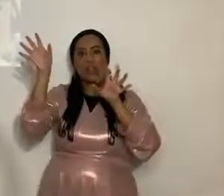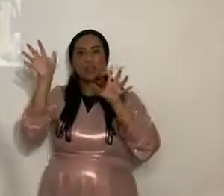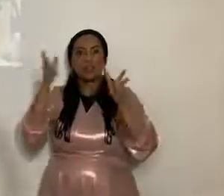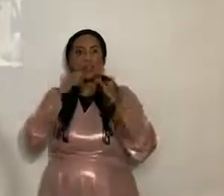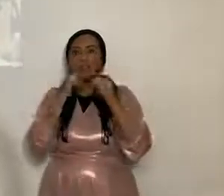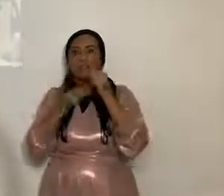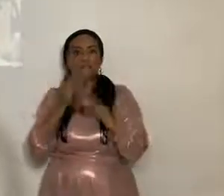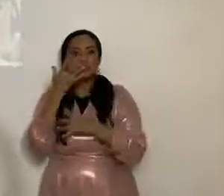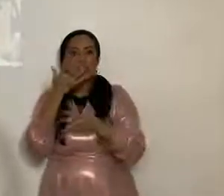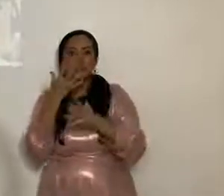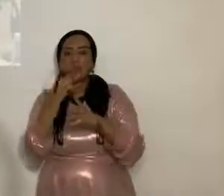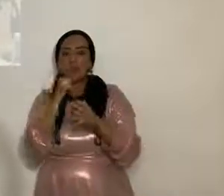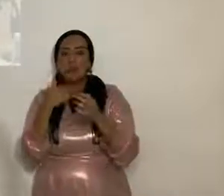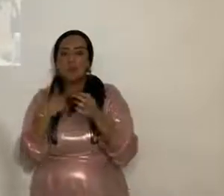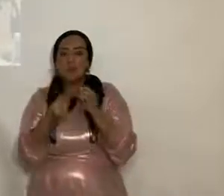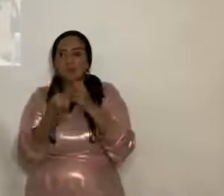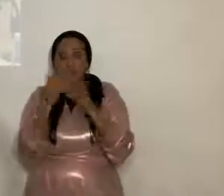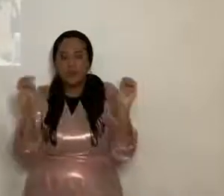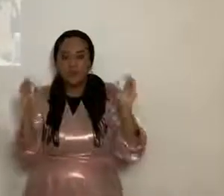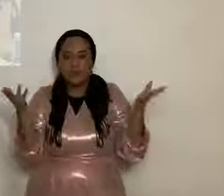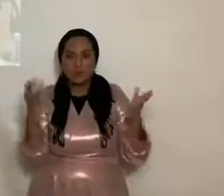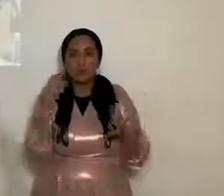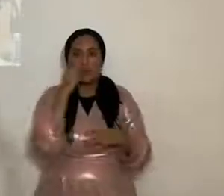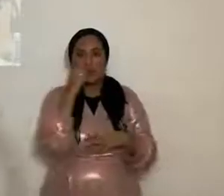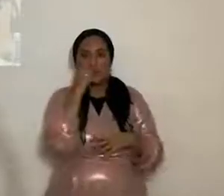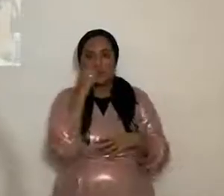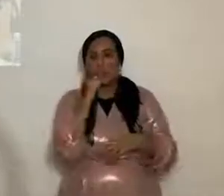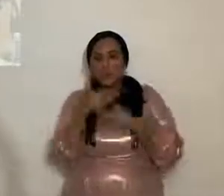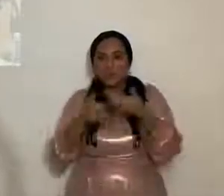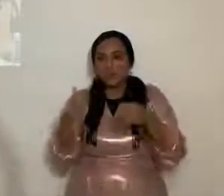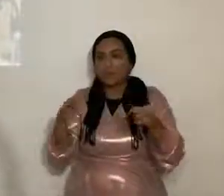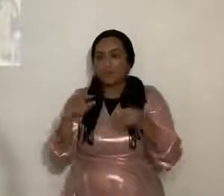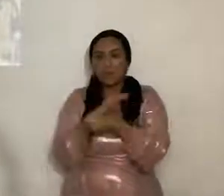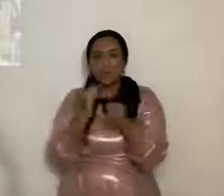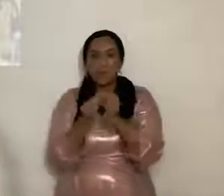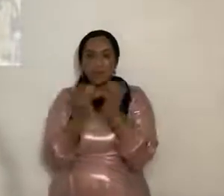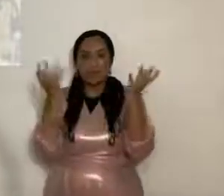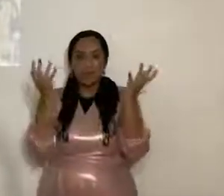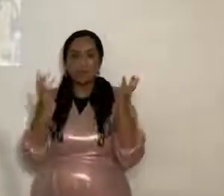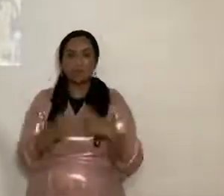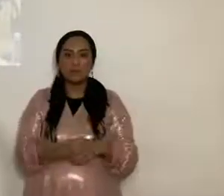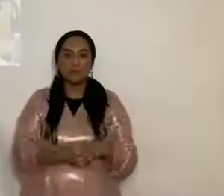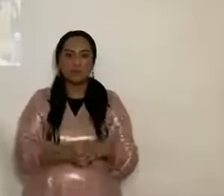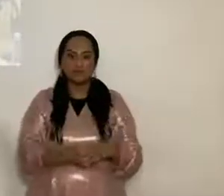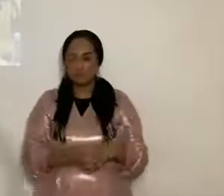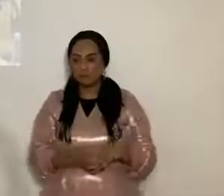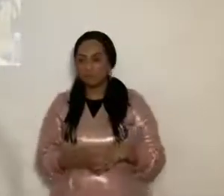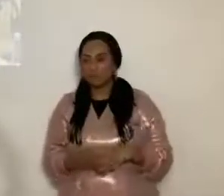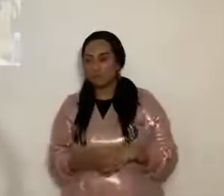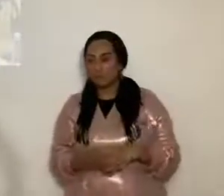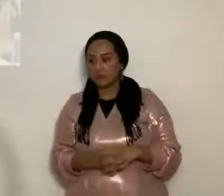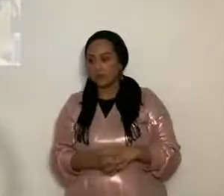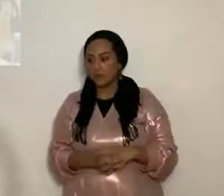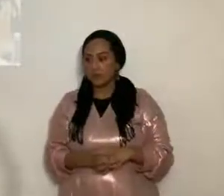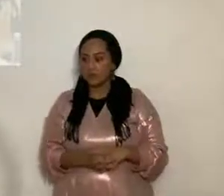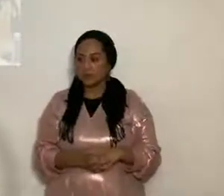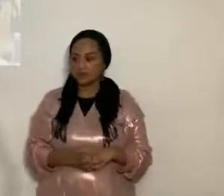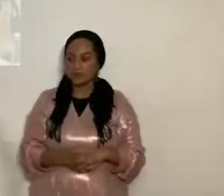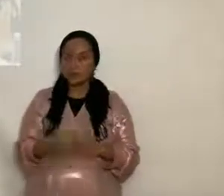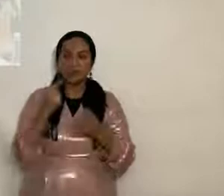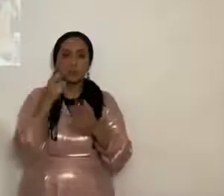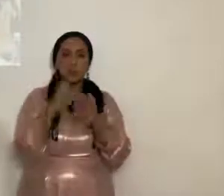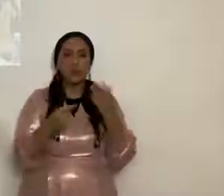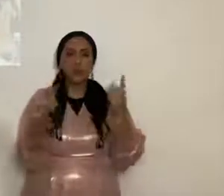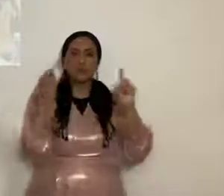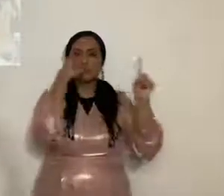no crecen, no dan fruto, no se desarrolla en plenitud la planta. ¿Amén? ¿Y cuál es la consecuencia de todo